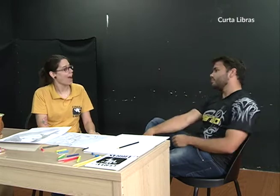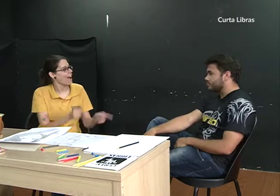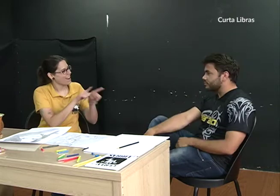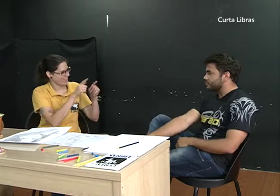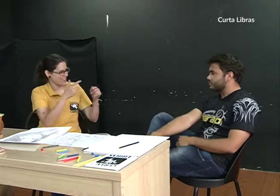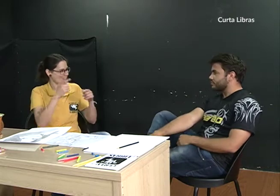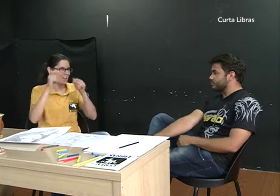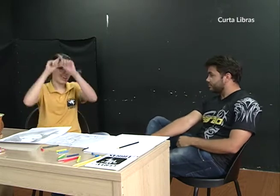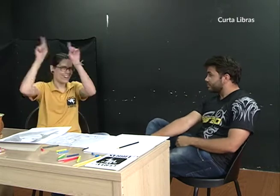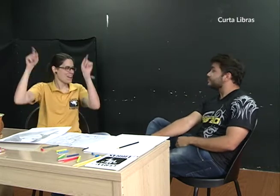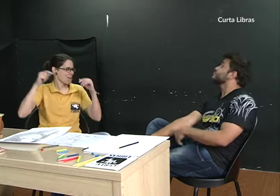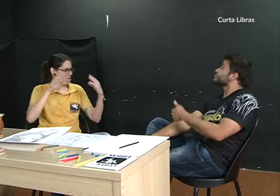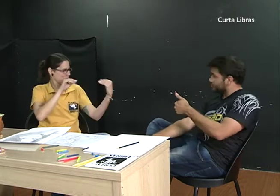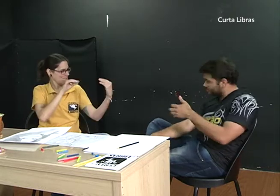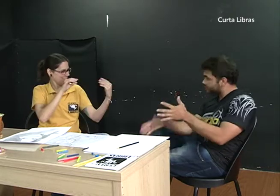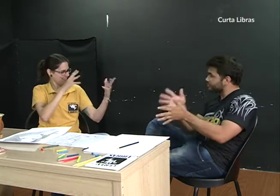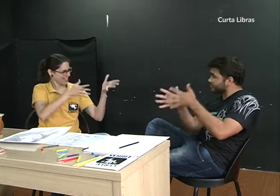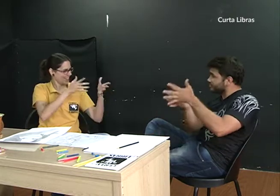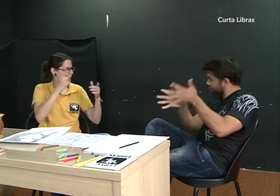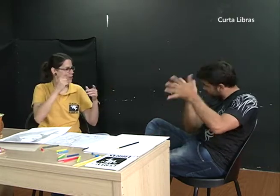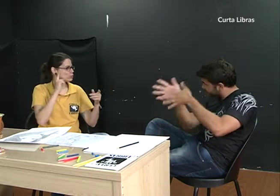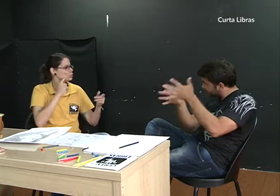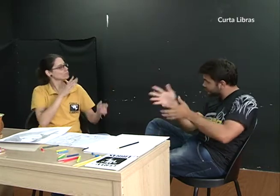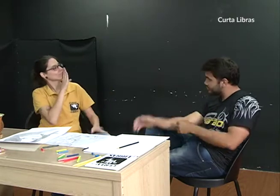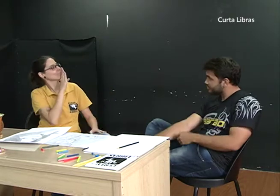Sim, para que o surdo possa visualizar a língua de sinais.